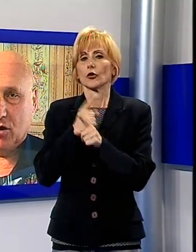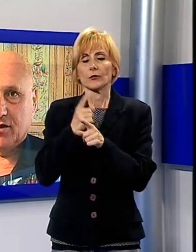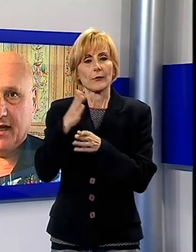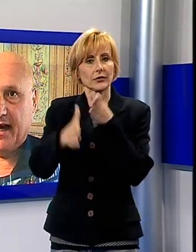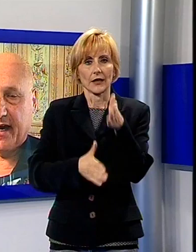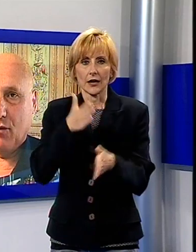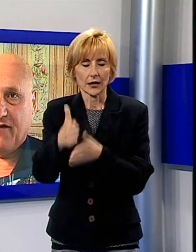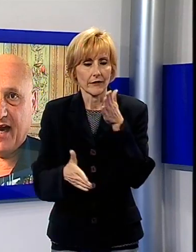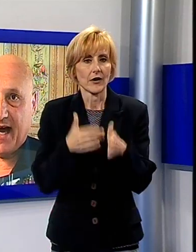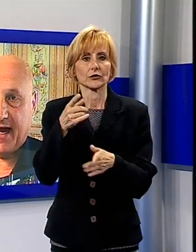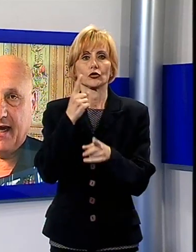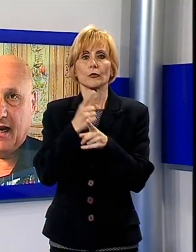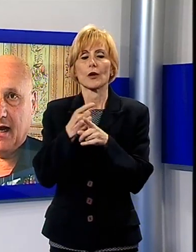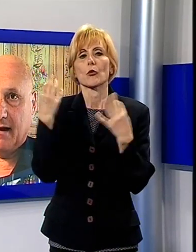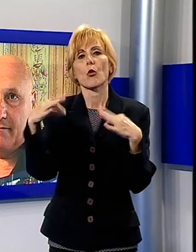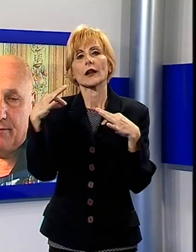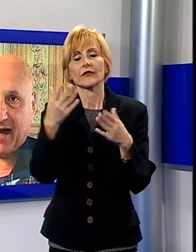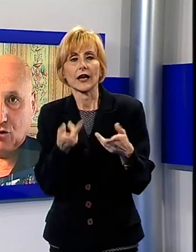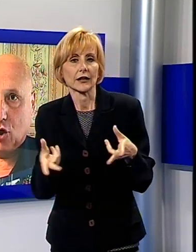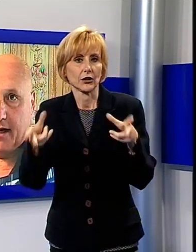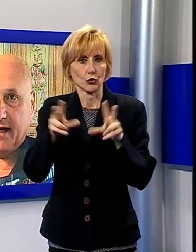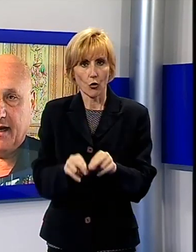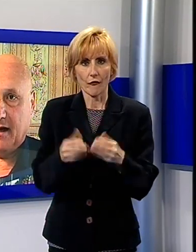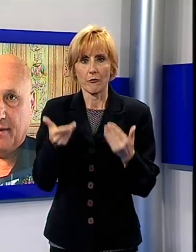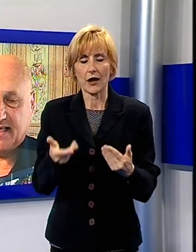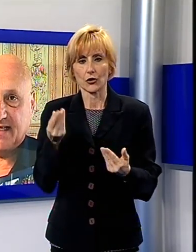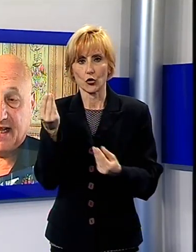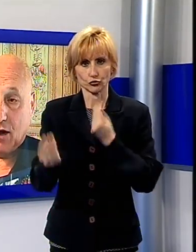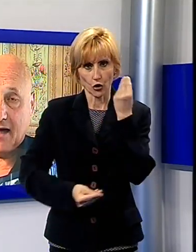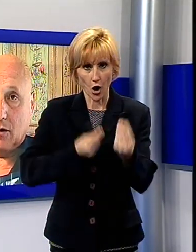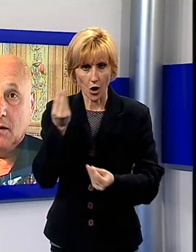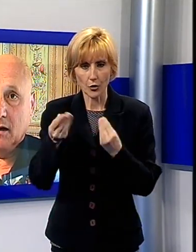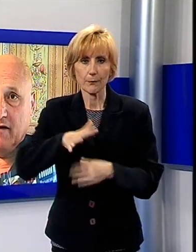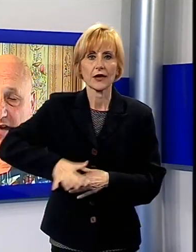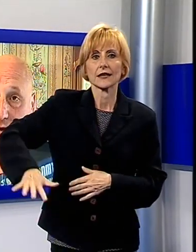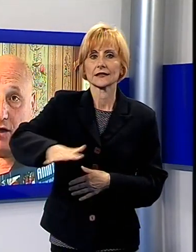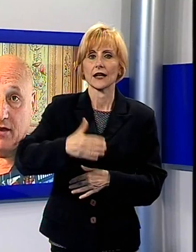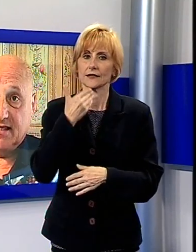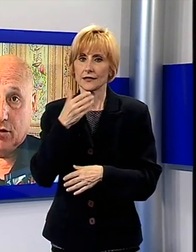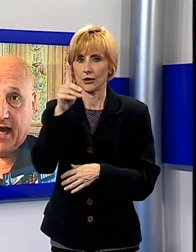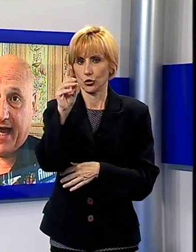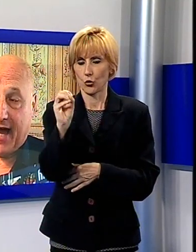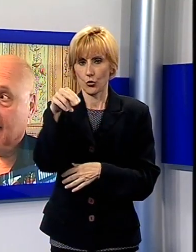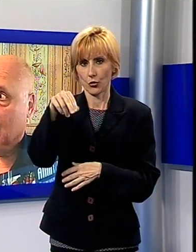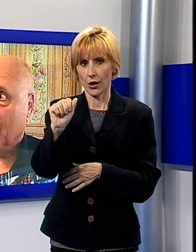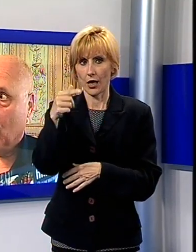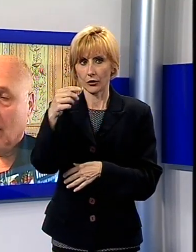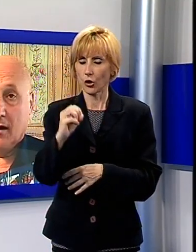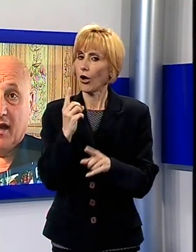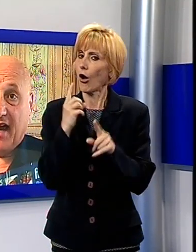discorso di riqualificare il parco giochi di Piazzale San Donato, visto le condizioni, era dovuto, e in